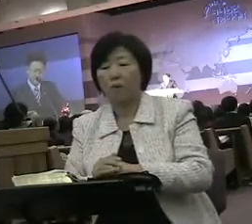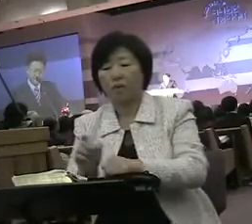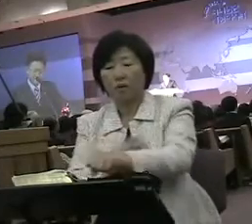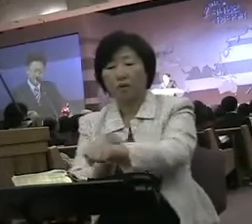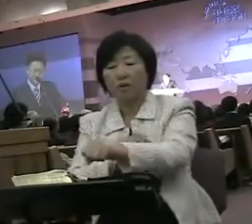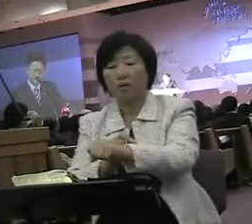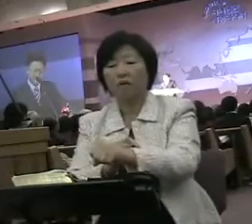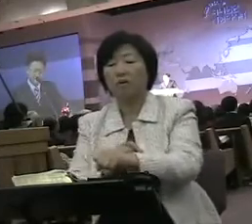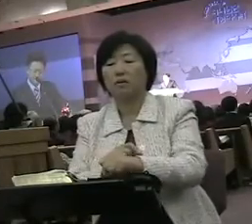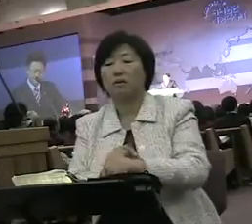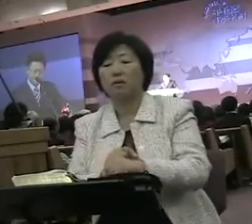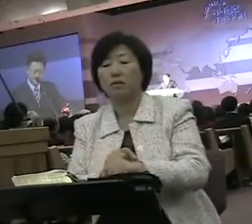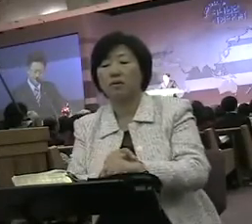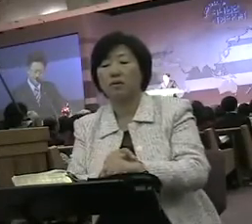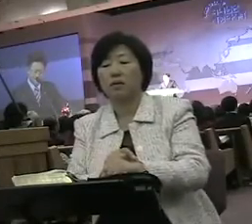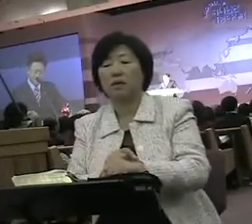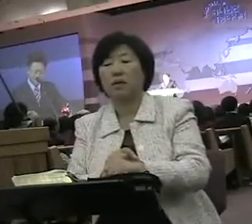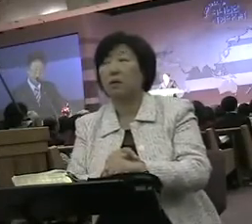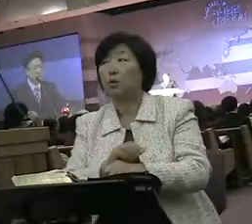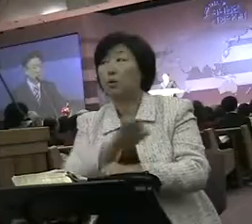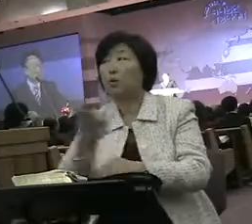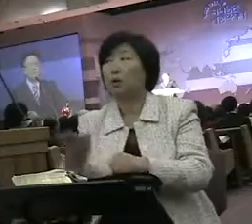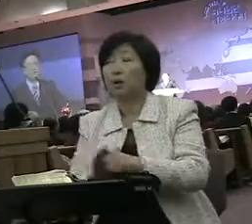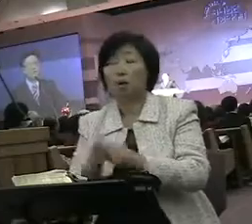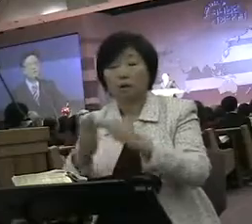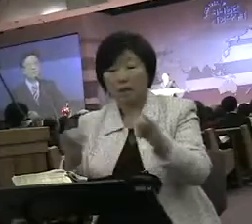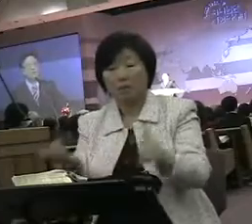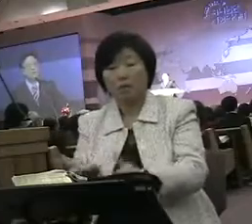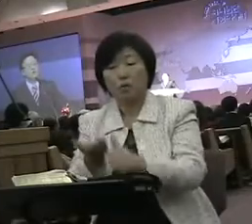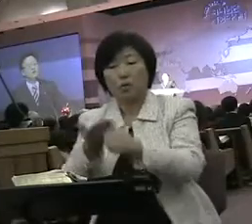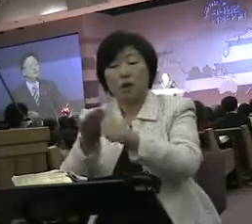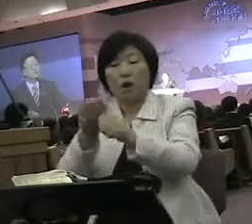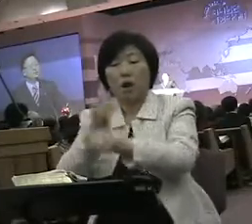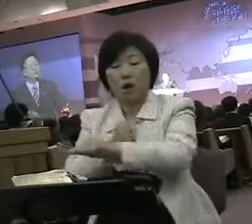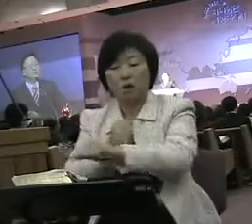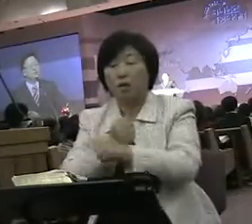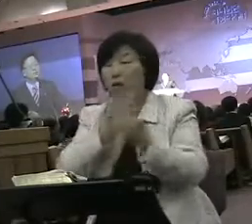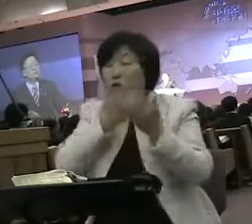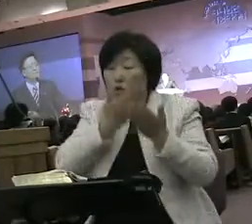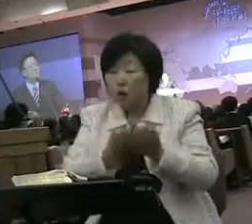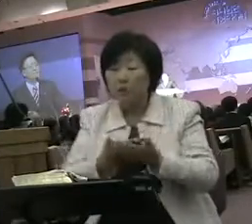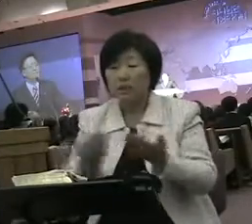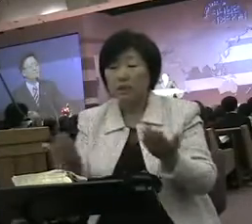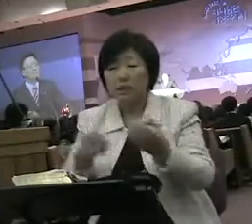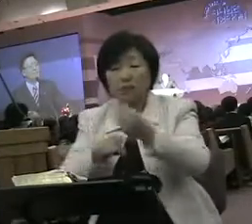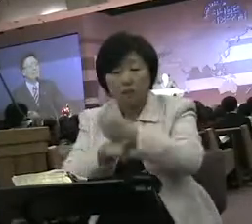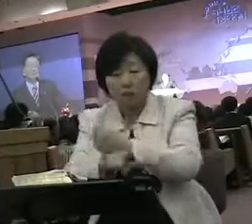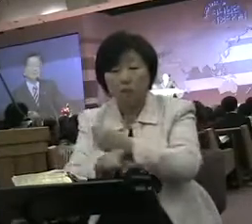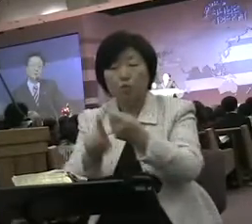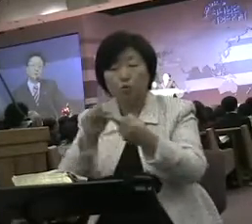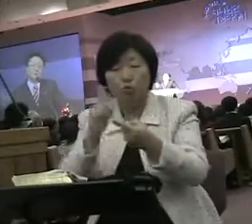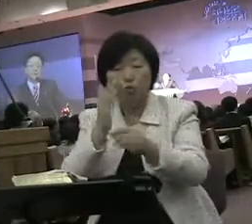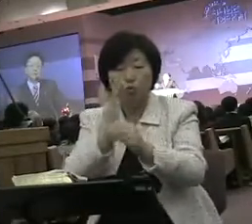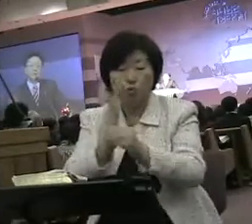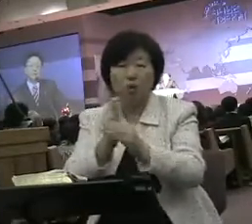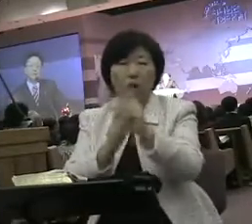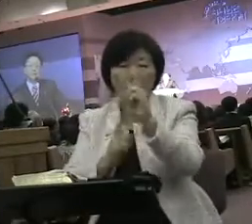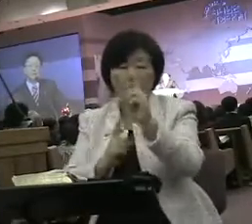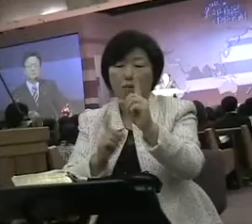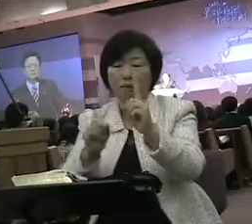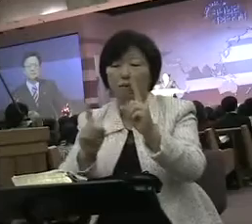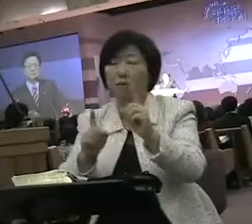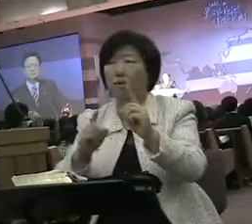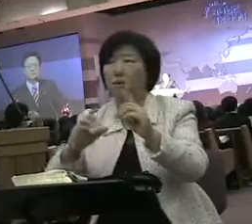특별히 여러분, 우리가 사람을 키워야 되는 중요한 이유 중에 하나가, 신앙에 보면 세대가